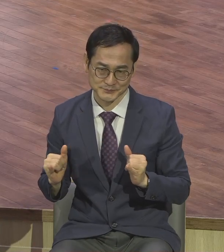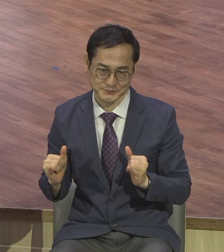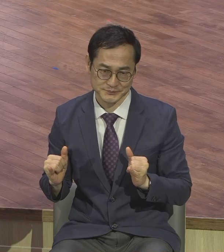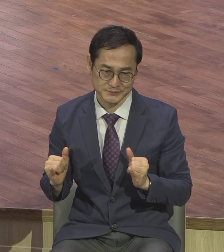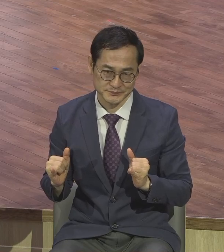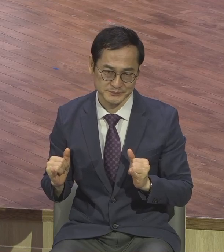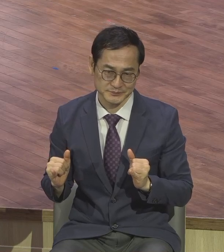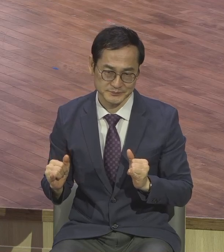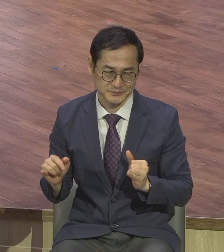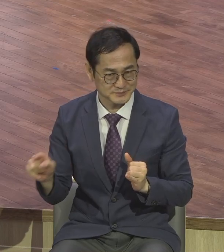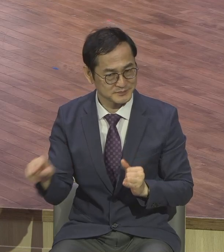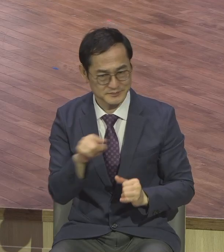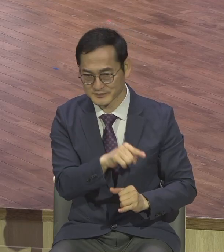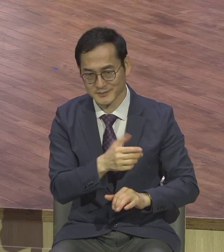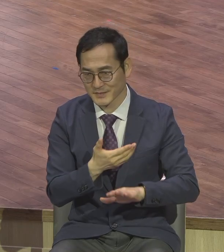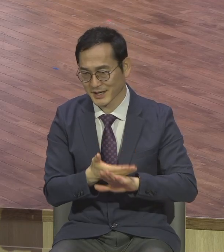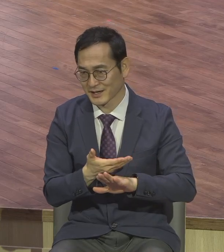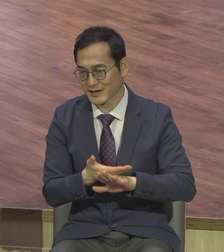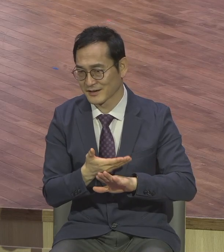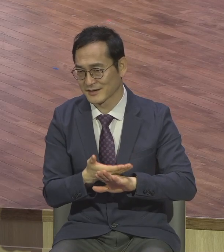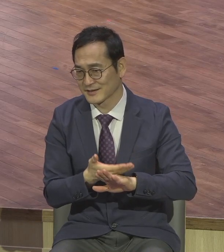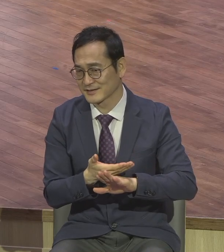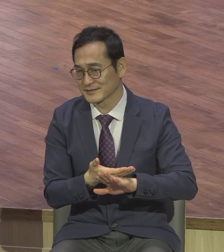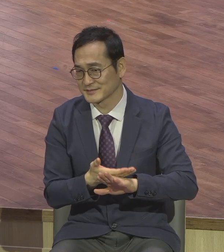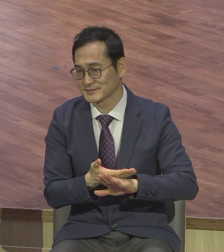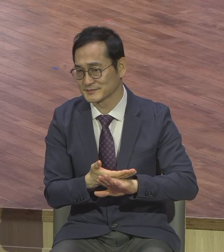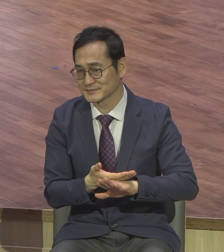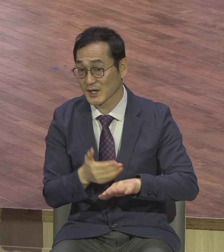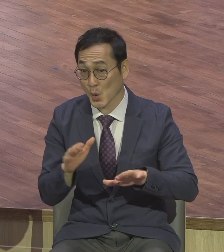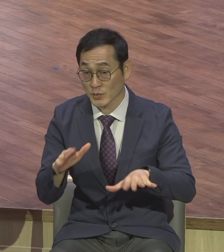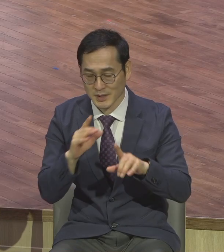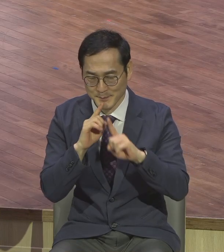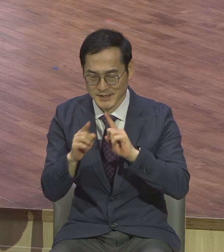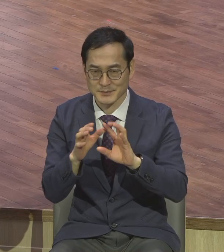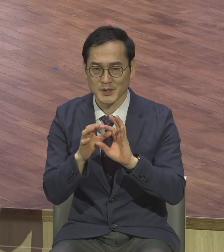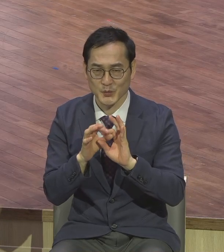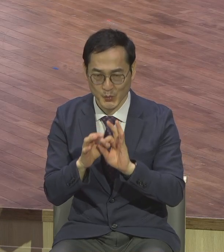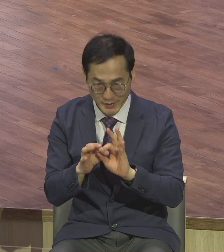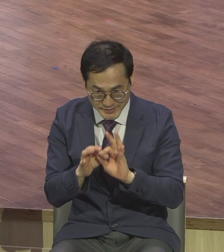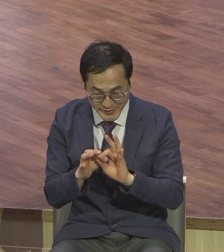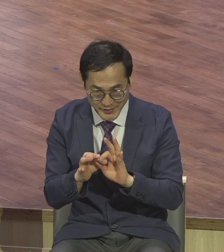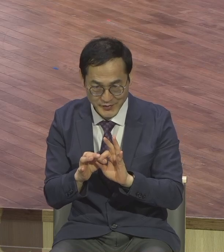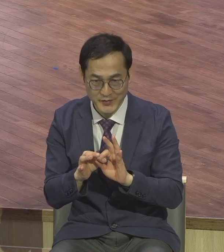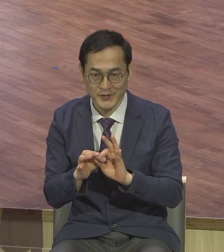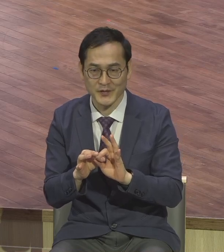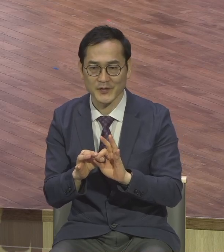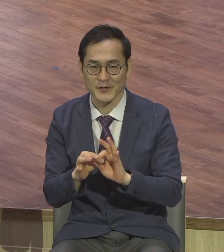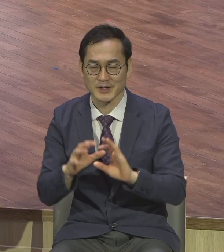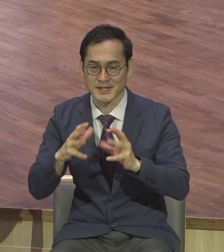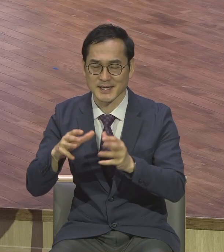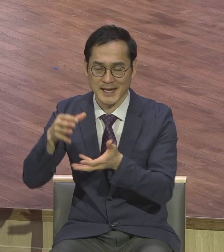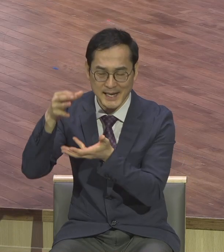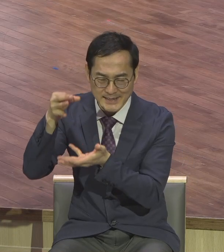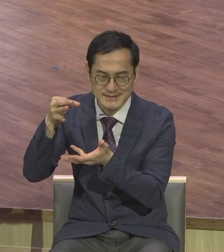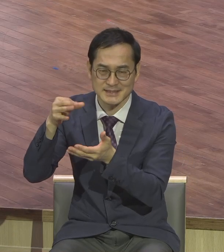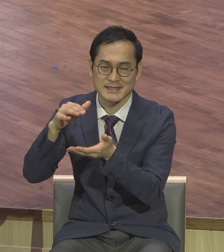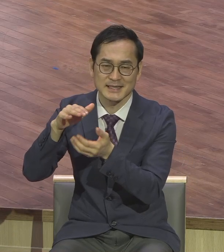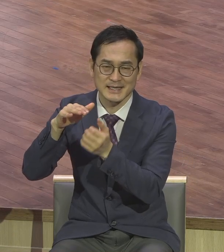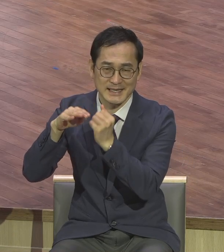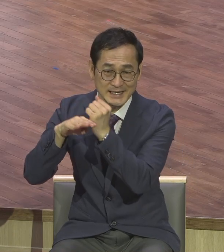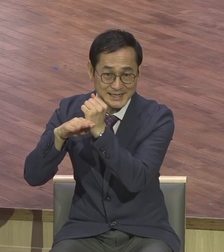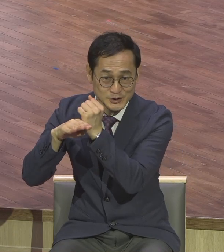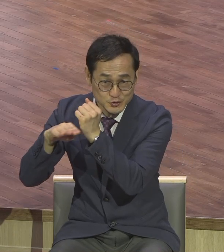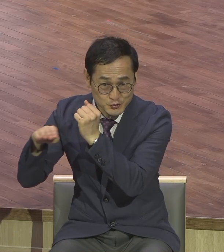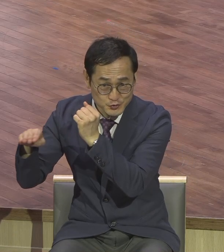모르잖아요. 거부들은 영계 모든 성도들 오늘 말씀을 통해서 세상의 가치 기준과